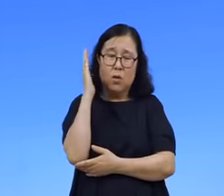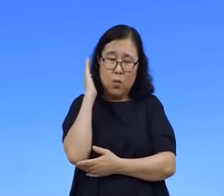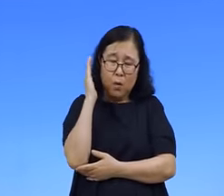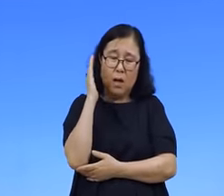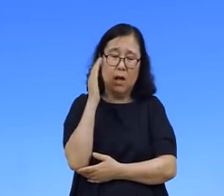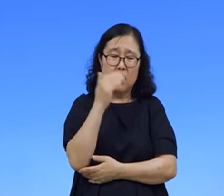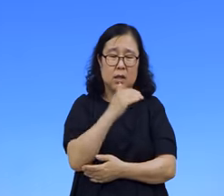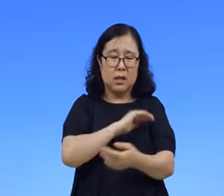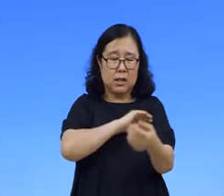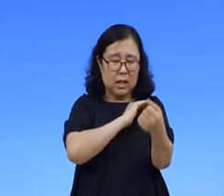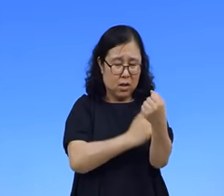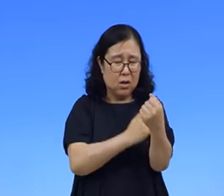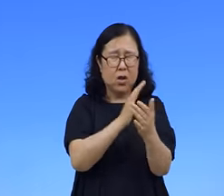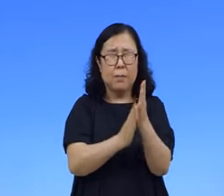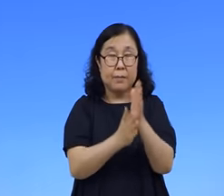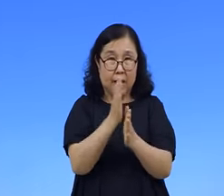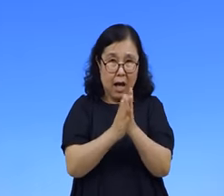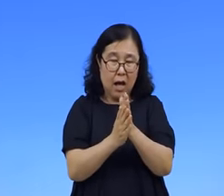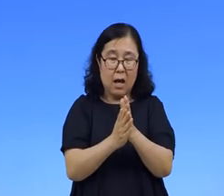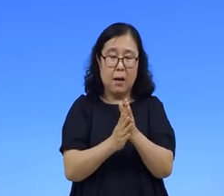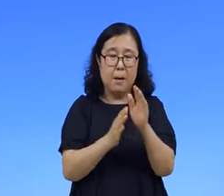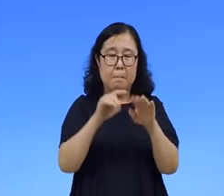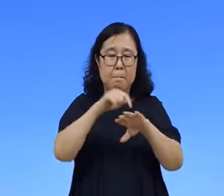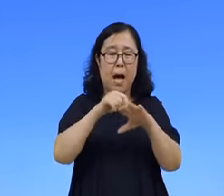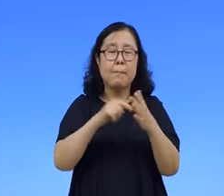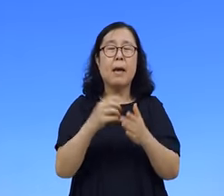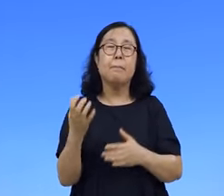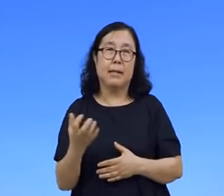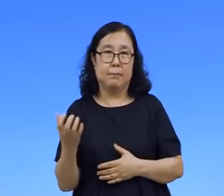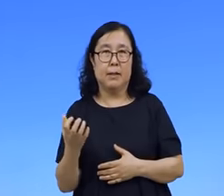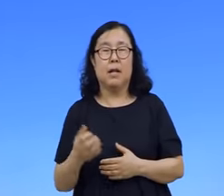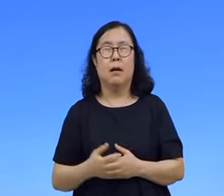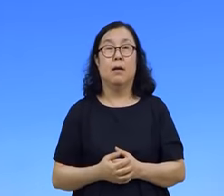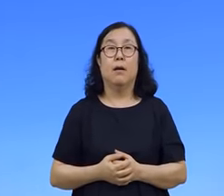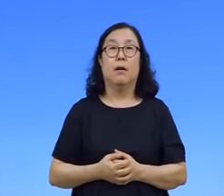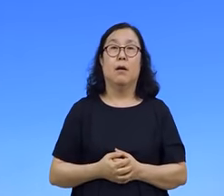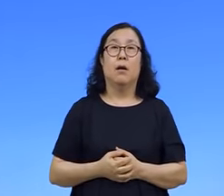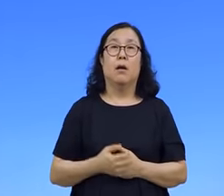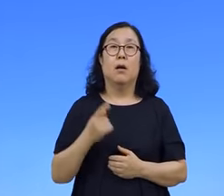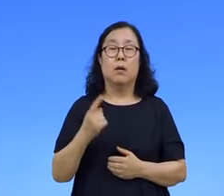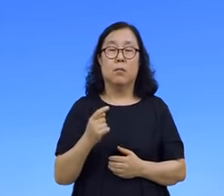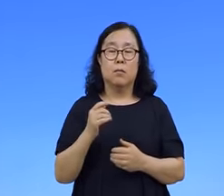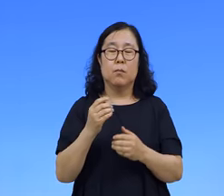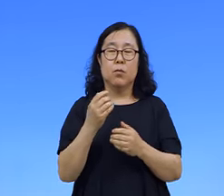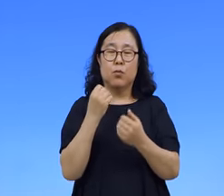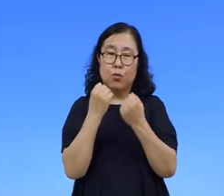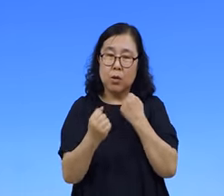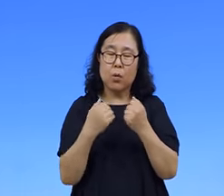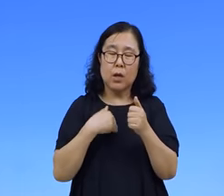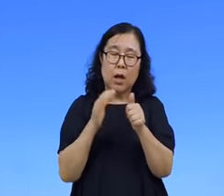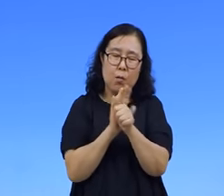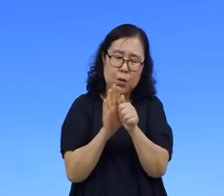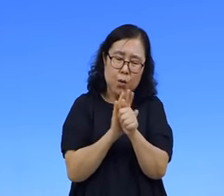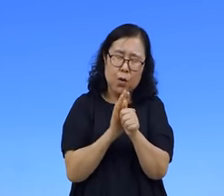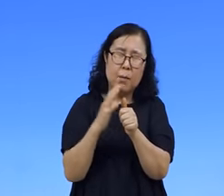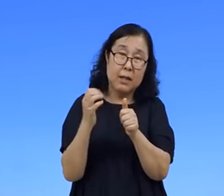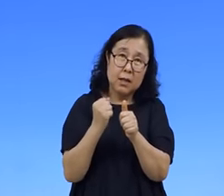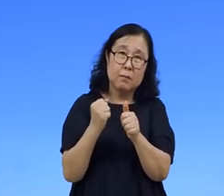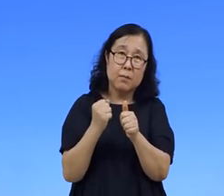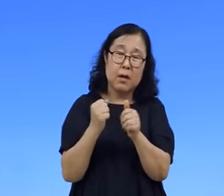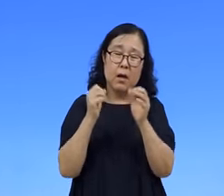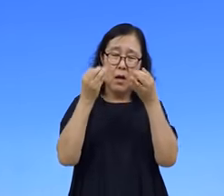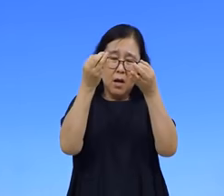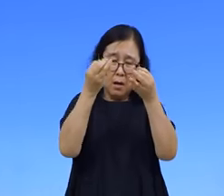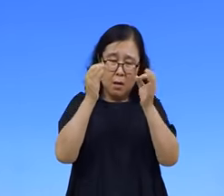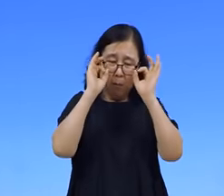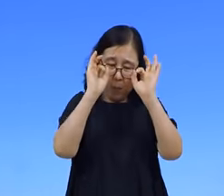내가? 너무너무 마음이 아팠습니다. 그러면서 제가 위로를 받는 거예요. 보소서